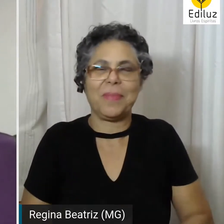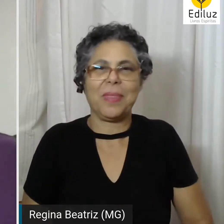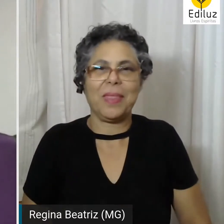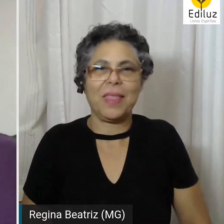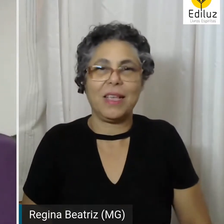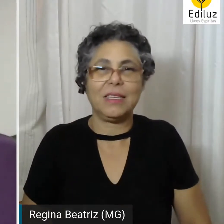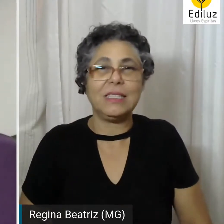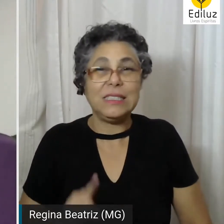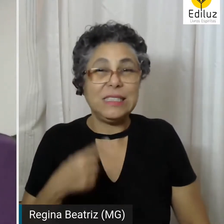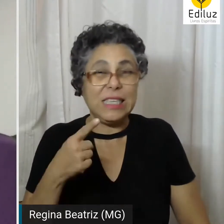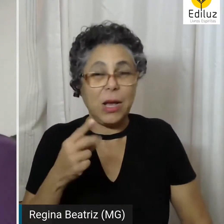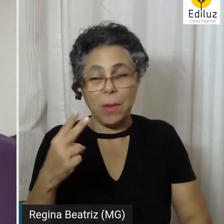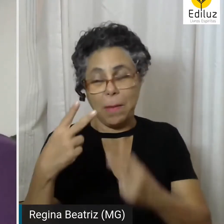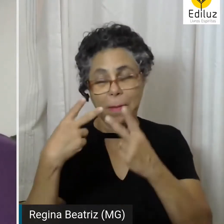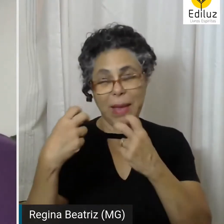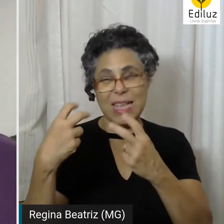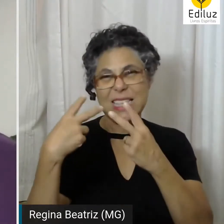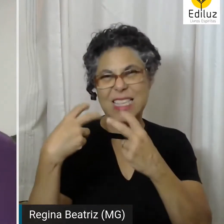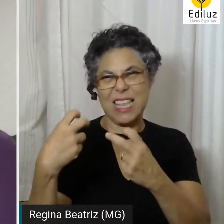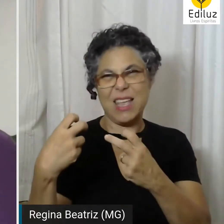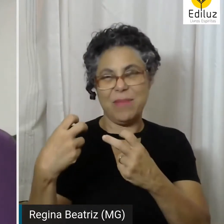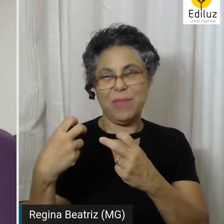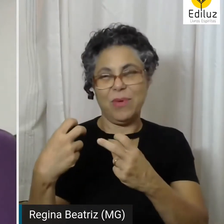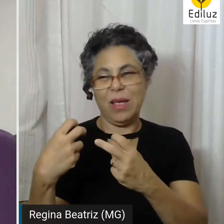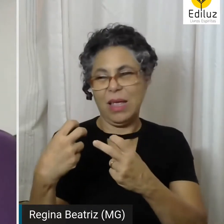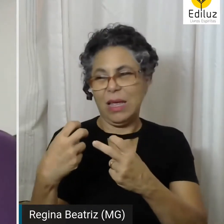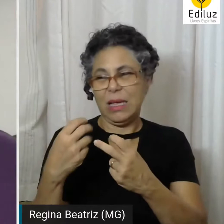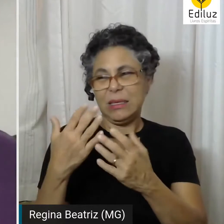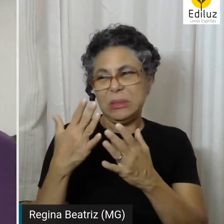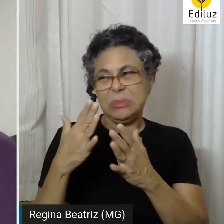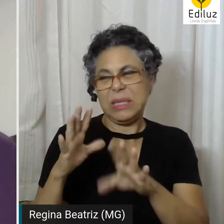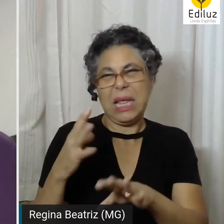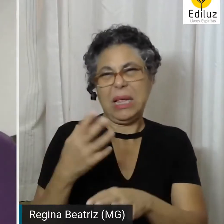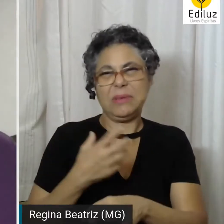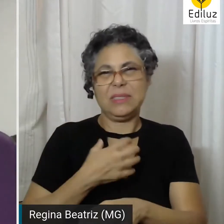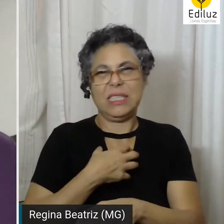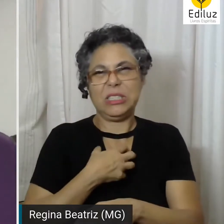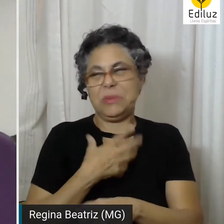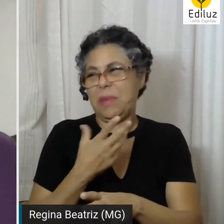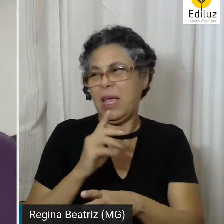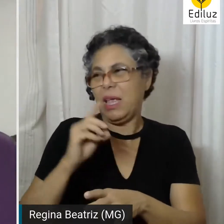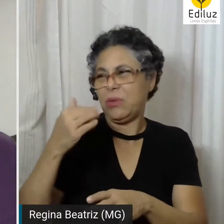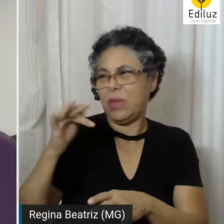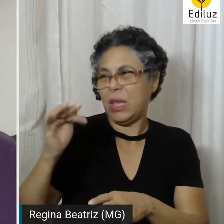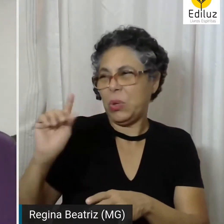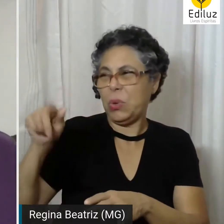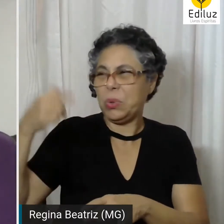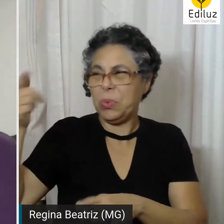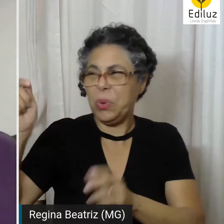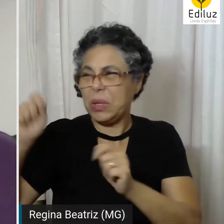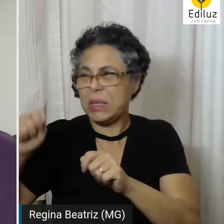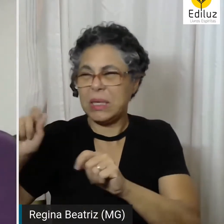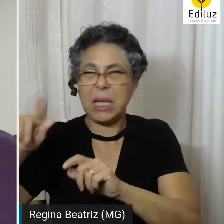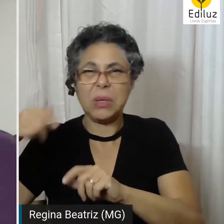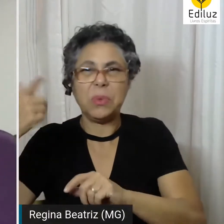nos percebemos insensíveis, muitas vezes, diante da dor, diante da